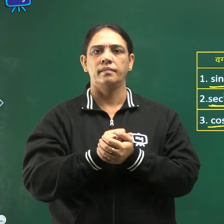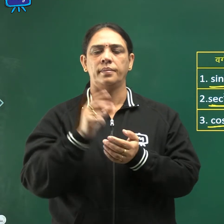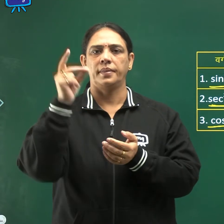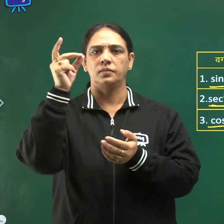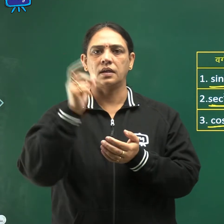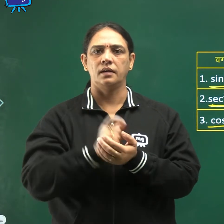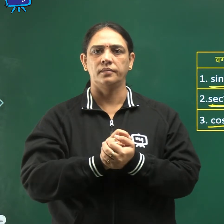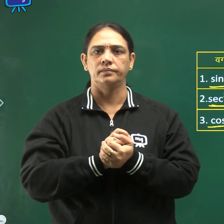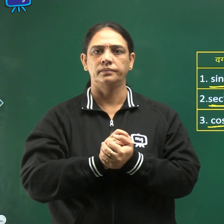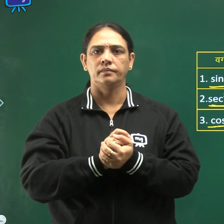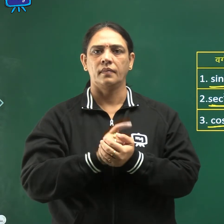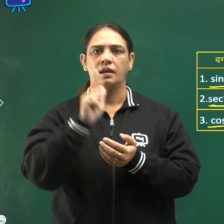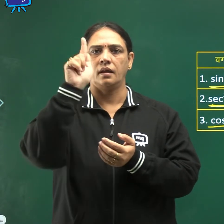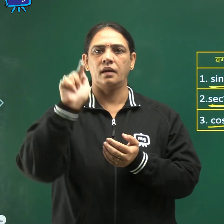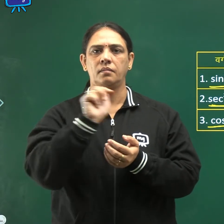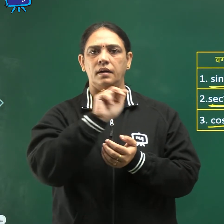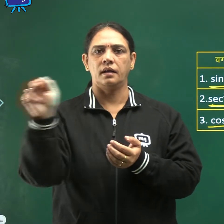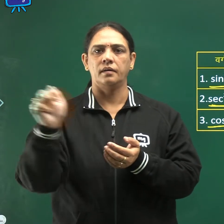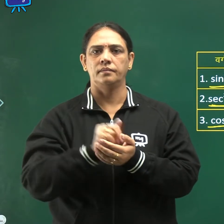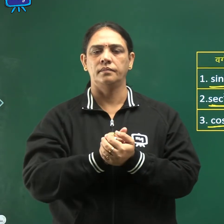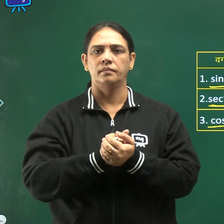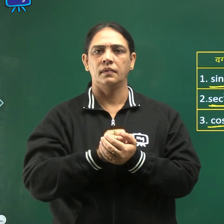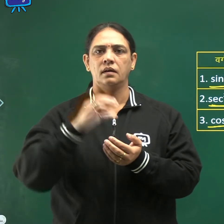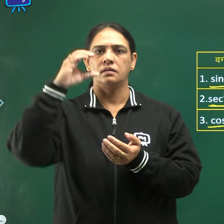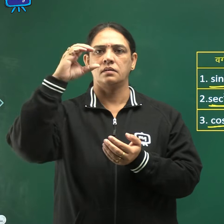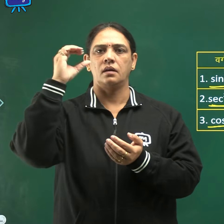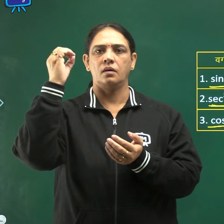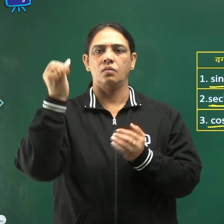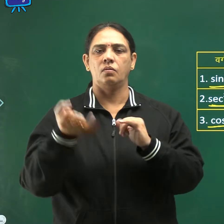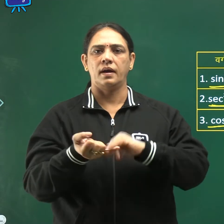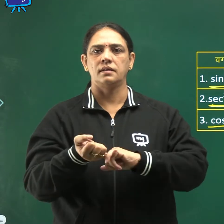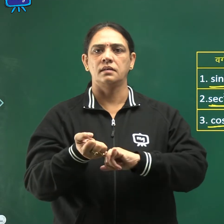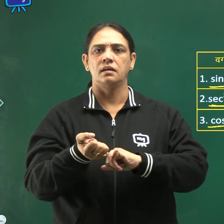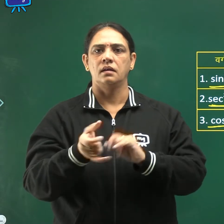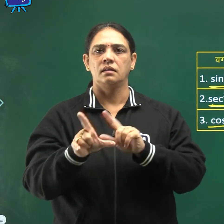दूसरा 1 कॉस थीटा